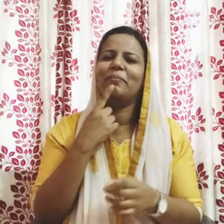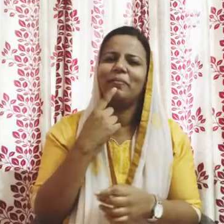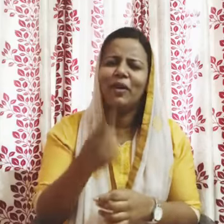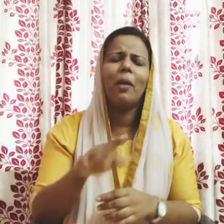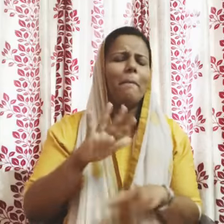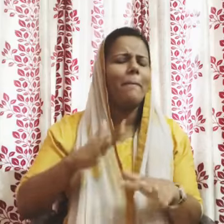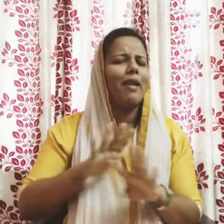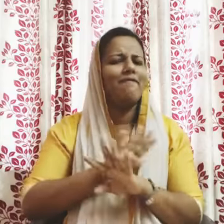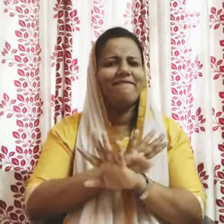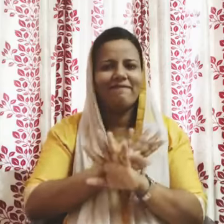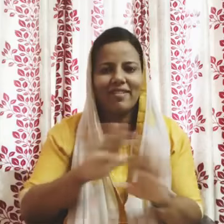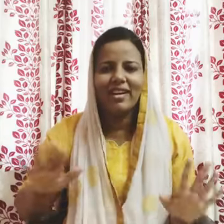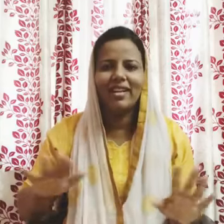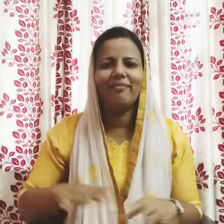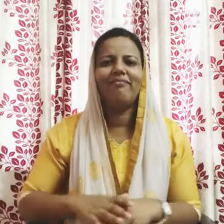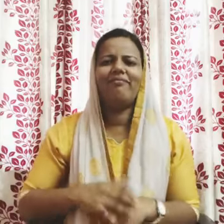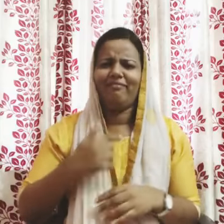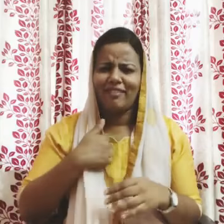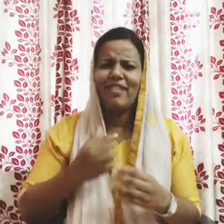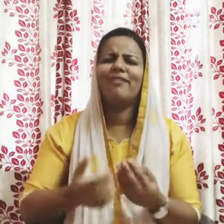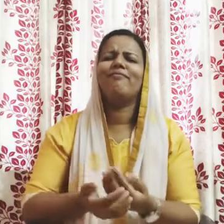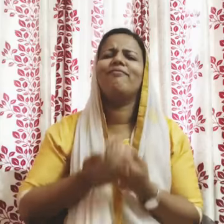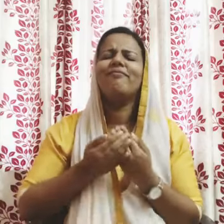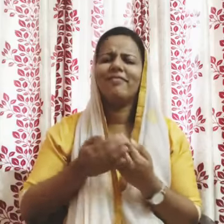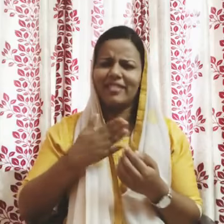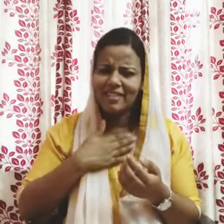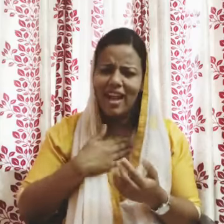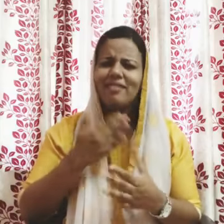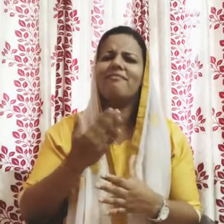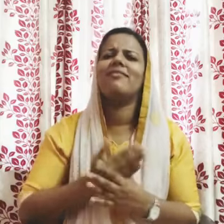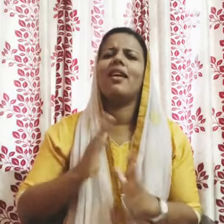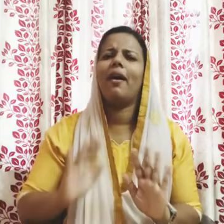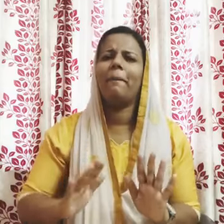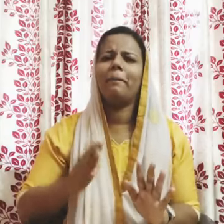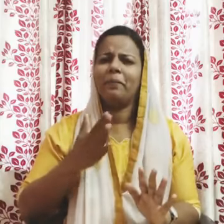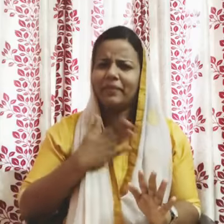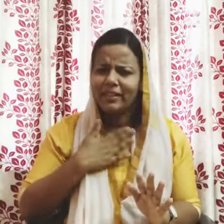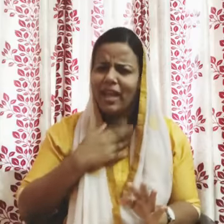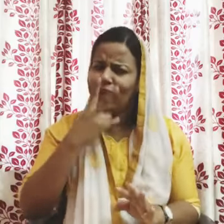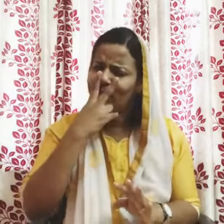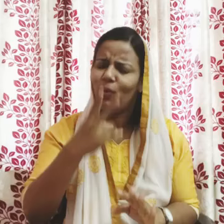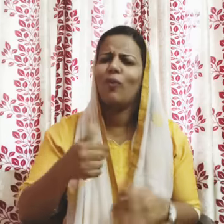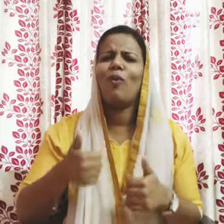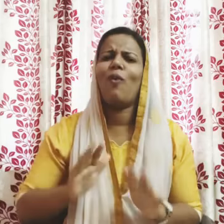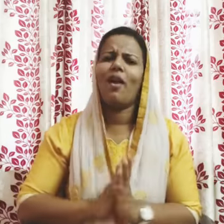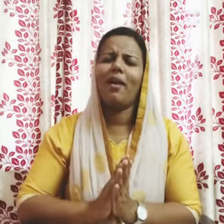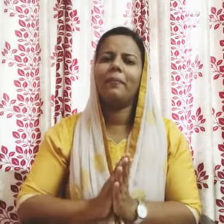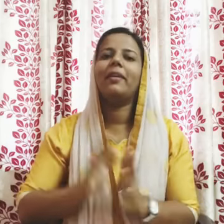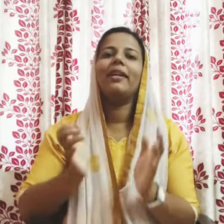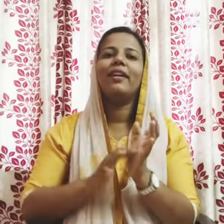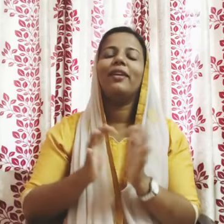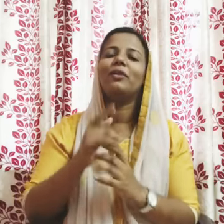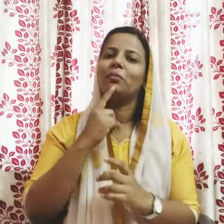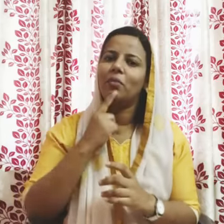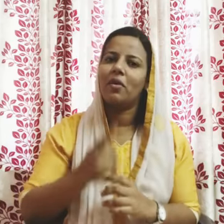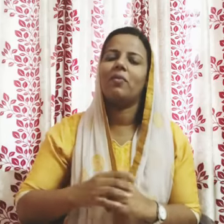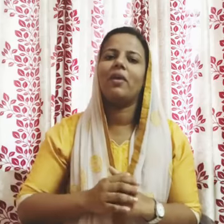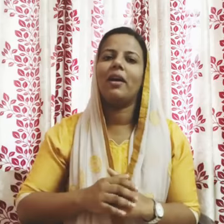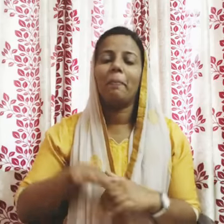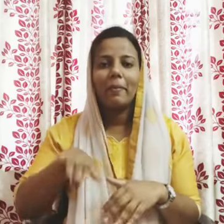എന്താ? ഭയപ്പെടേണ്ട, ഐ വിൽ ടേക്ക് കെയർ ഓഫ് ഇറ്റ്. ഞാനത് കൈകാര്യം ചെയ്തോളാം, ഞാനത് മാനേജ് ചെയ്തോളാം എന്ന് കർത്താവ് നമ്മളോട് പറയുക.